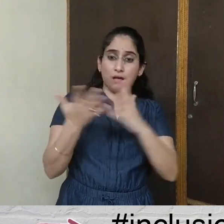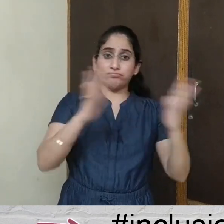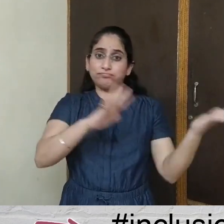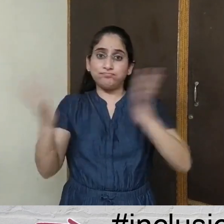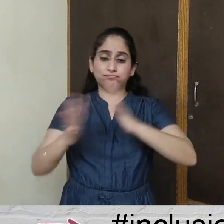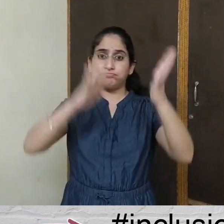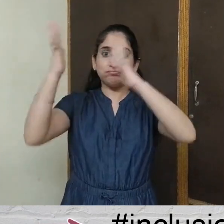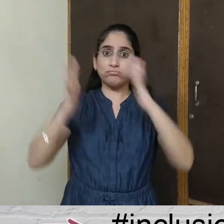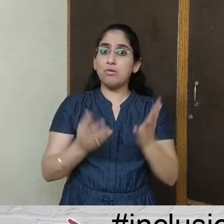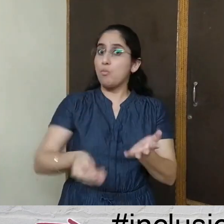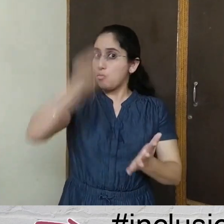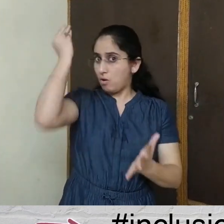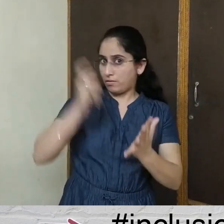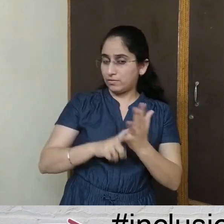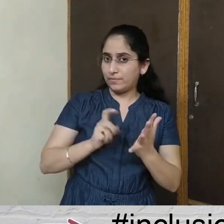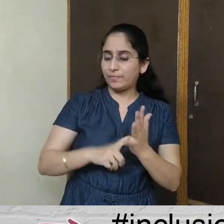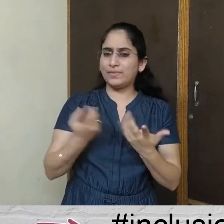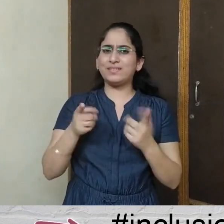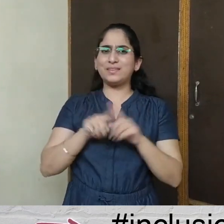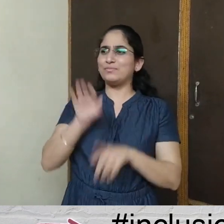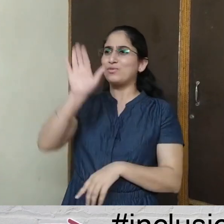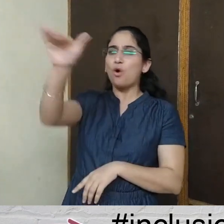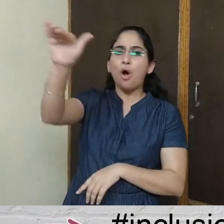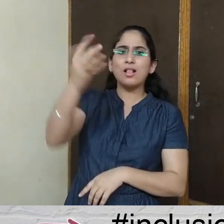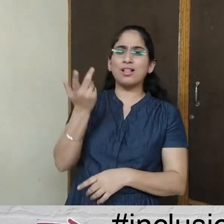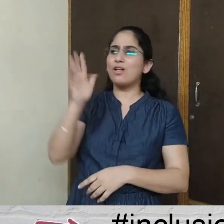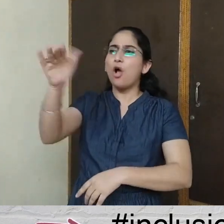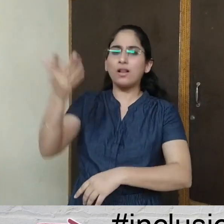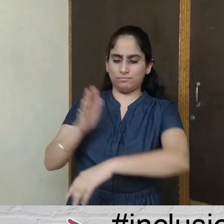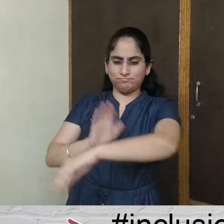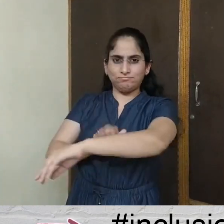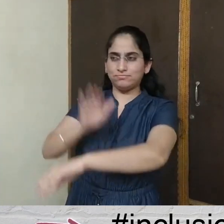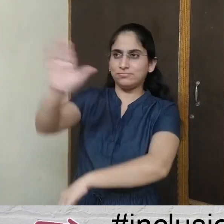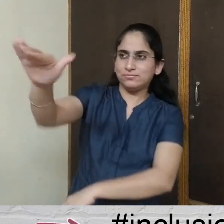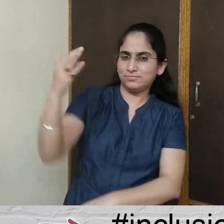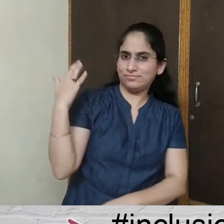हातों से साइंगिल आइप करते हैं तो हैंड मुम्म इट उता होते हैं